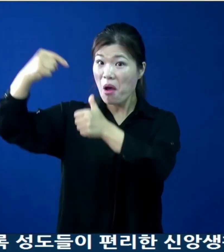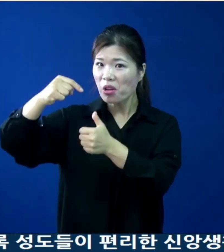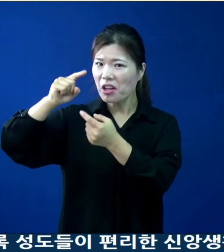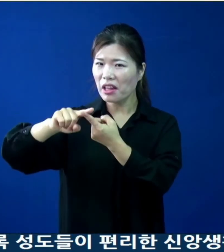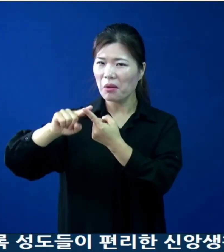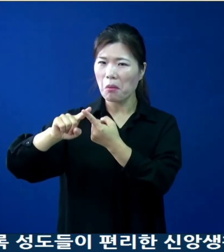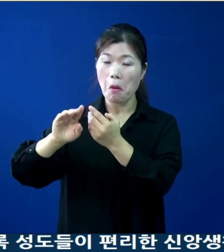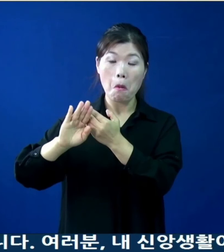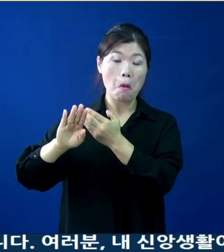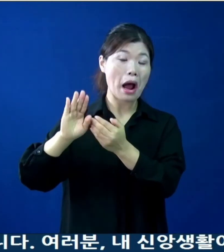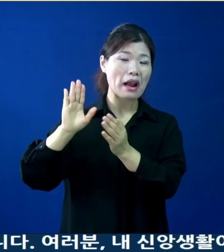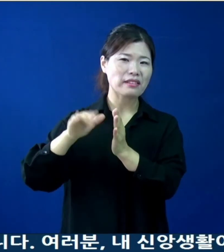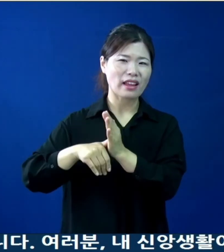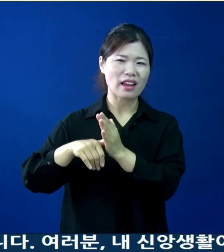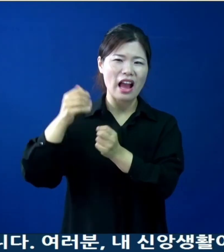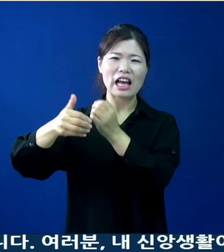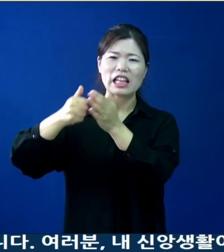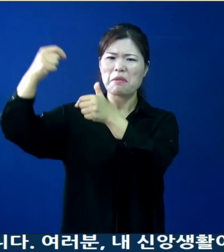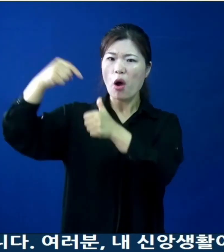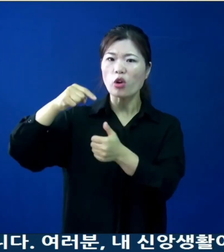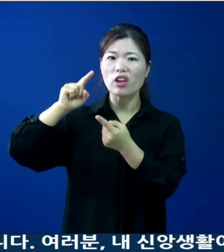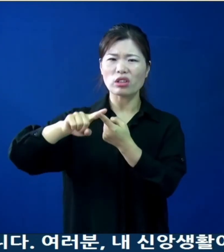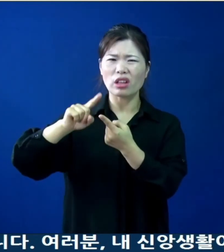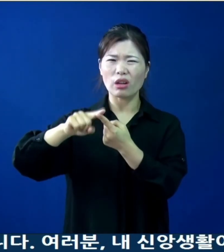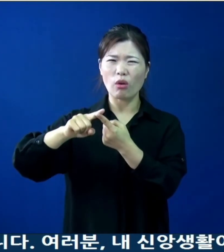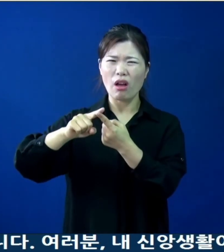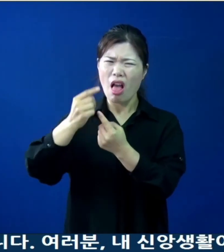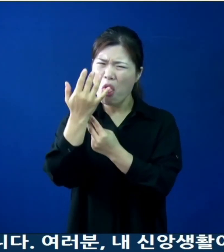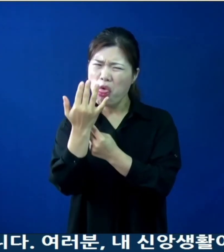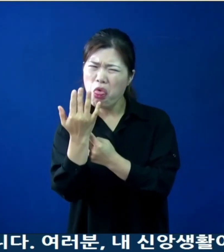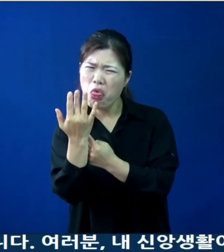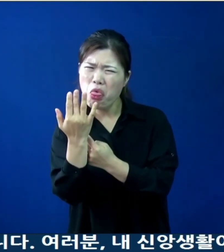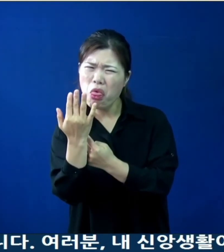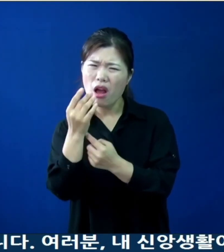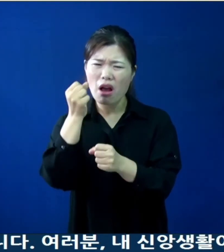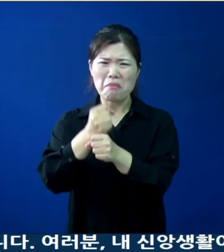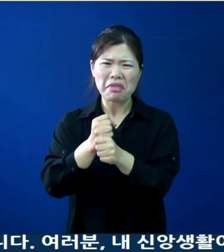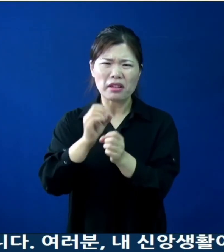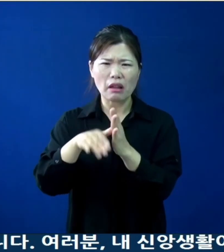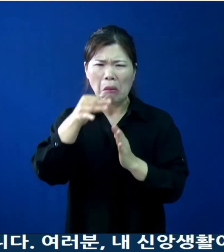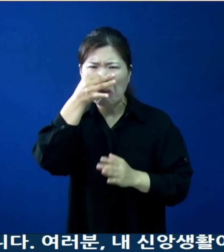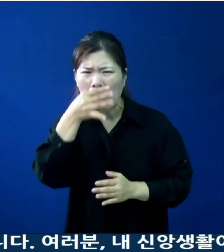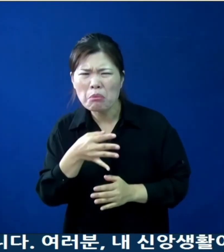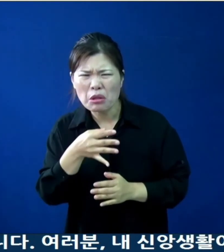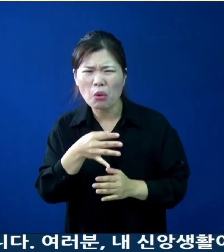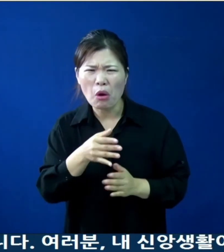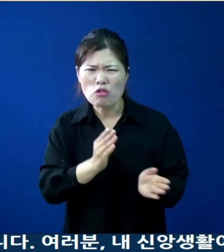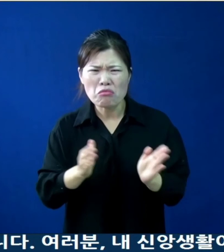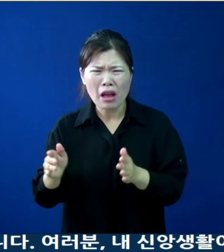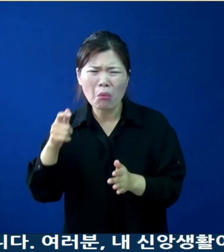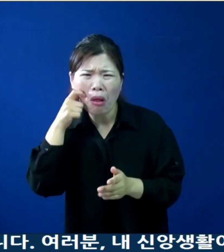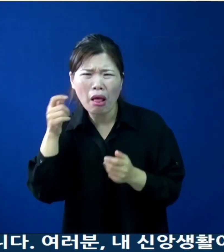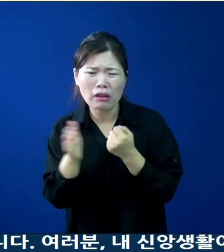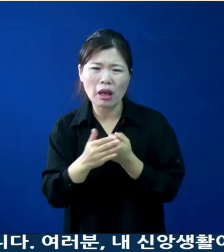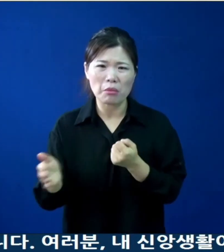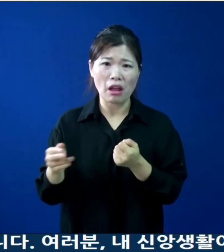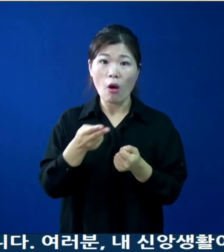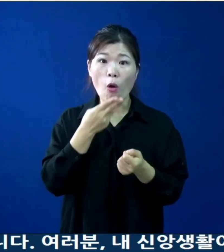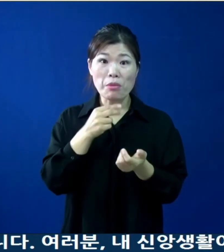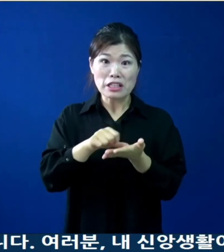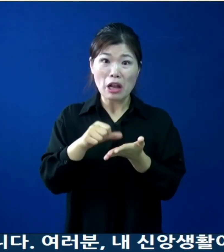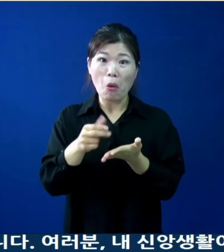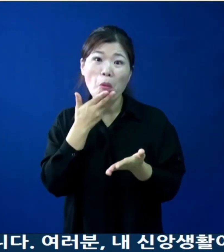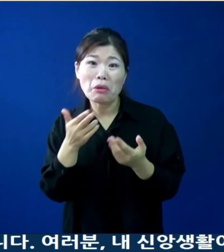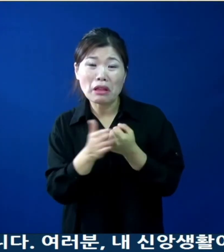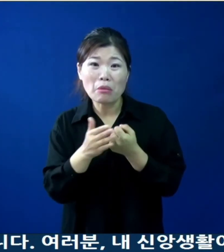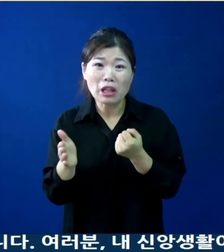만들 경우, 향을 만들 것처럼 참 힘들고 복잡하고 때로는 준비성 부족으로 없는 재료가 있어서 만들기